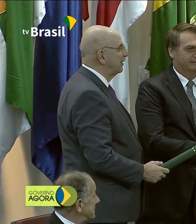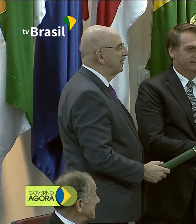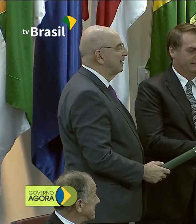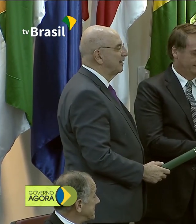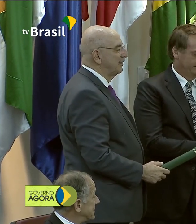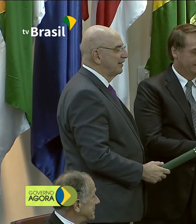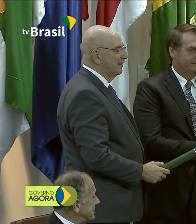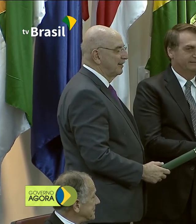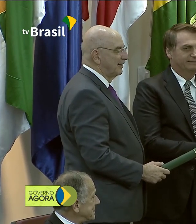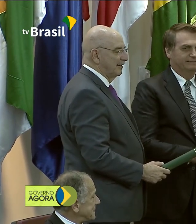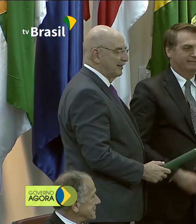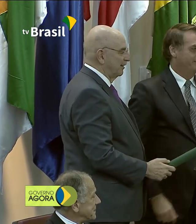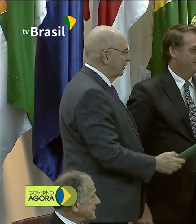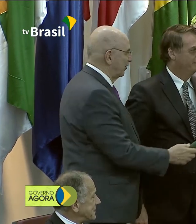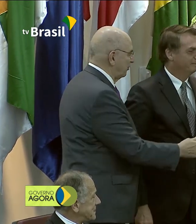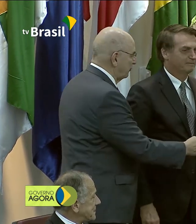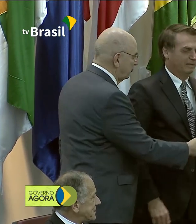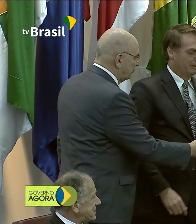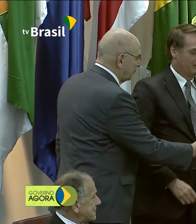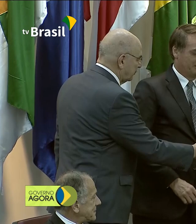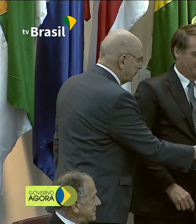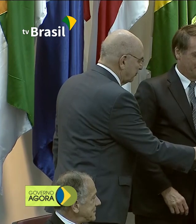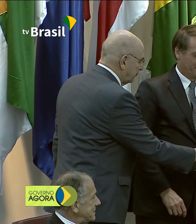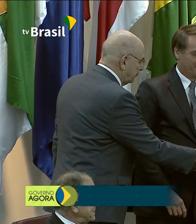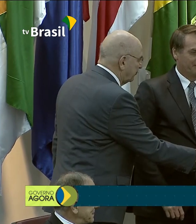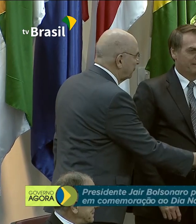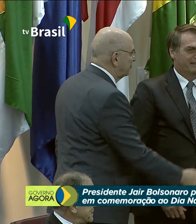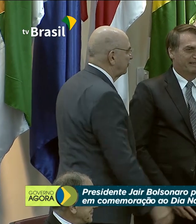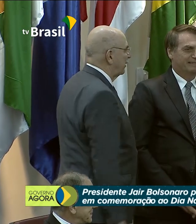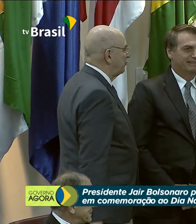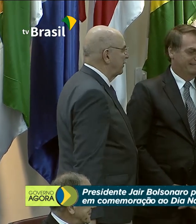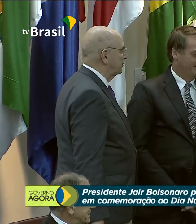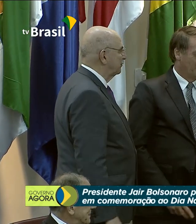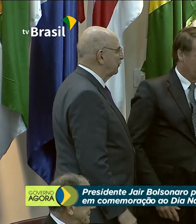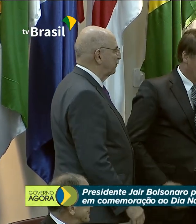do Sul em 2010 e da Copa América de 2011.